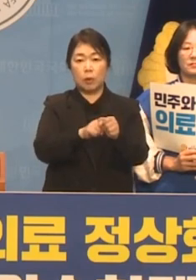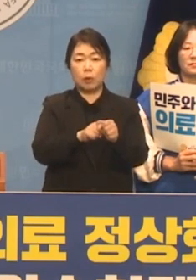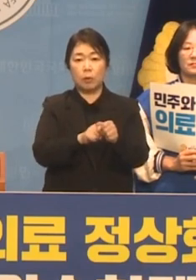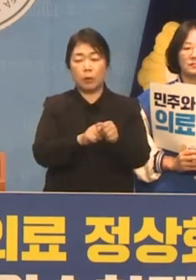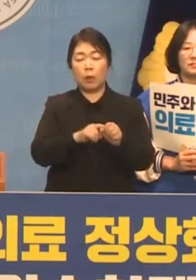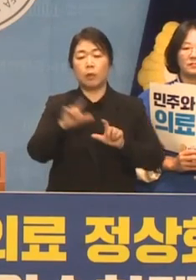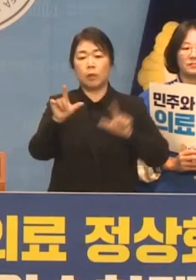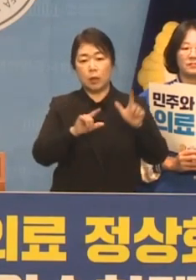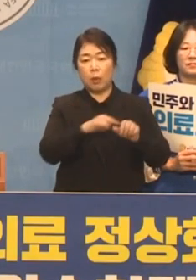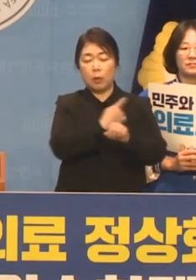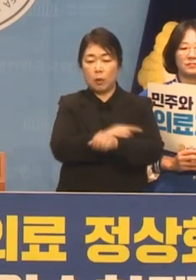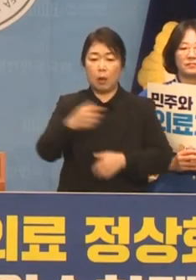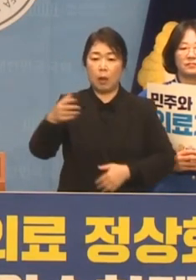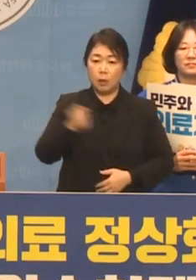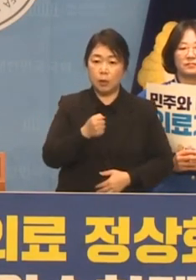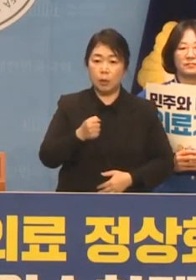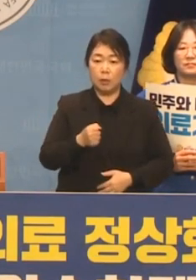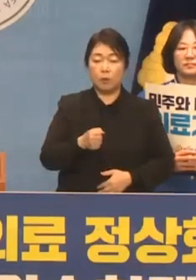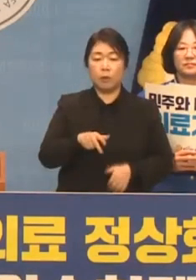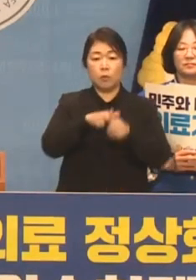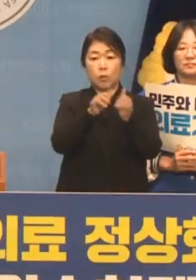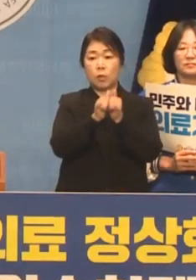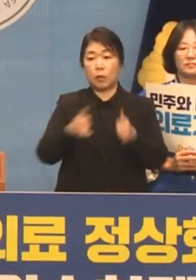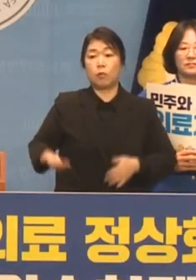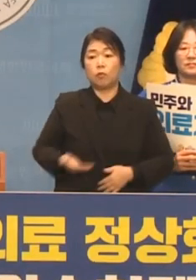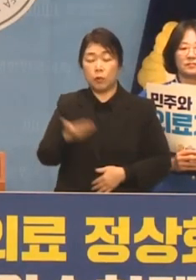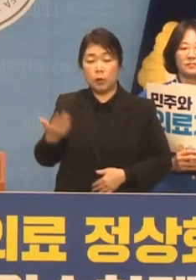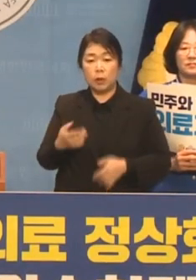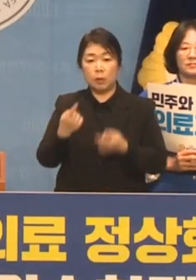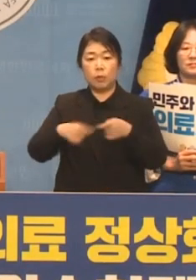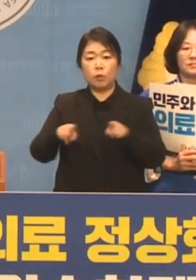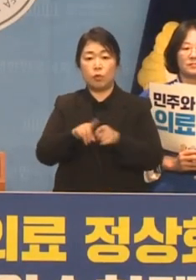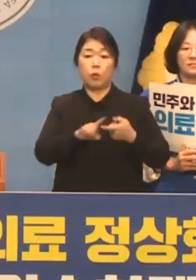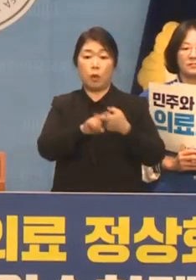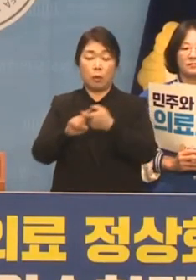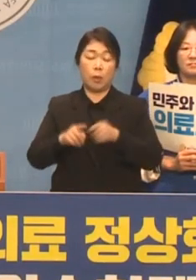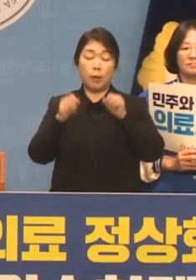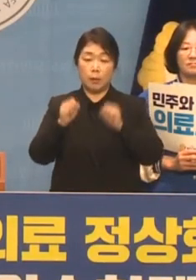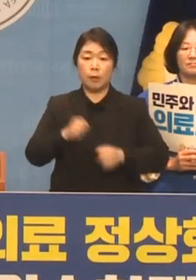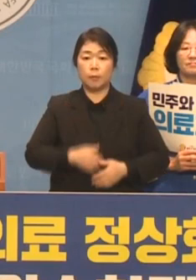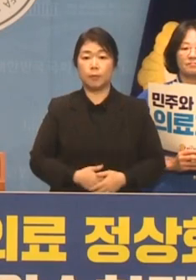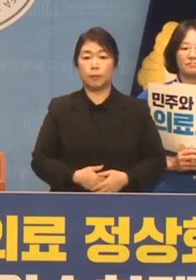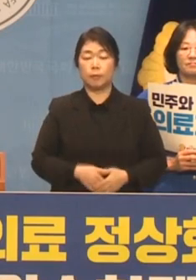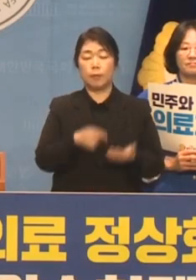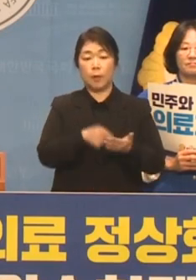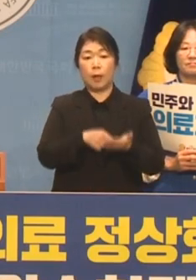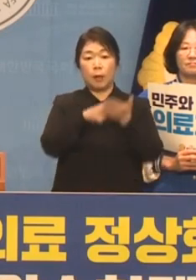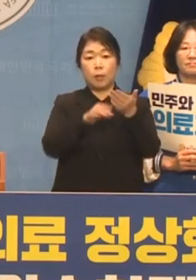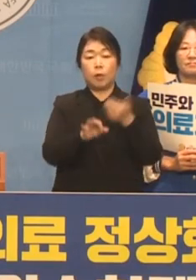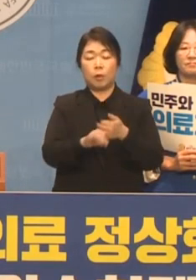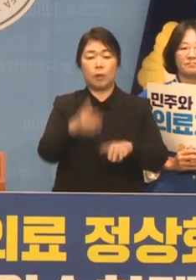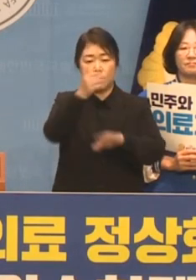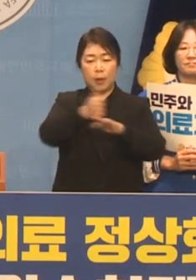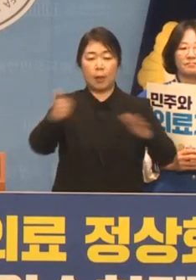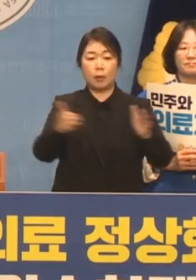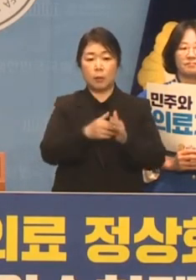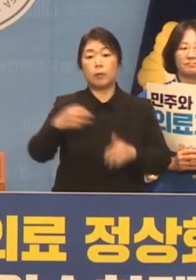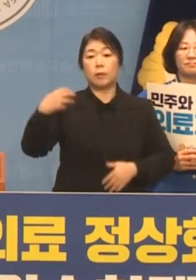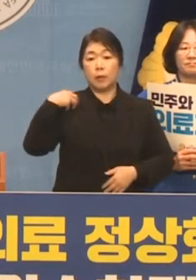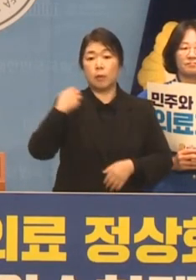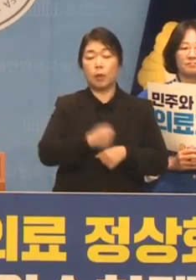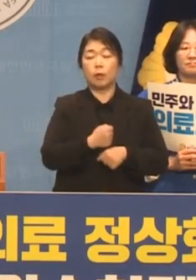능력을 가진 후보들이 더불어민주당에 있습니다 제안을 하면 끝까지 책임지는